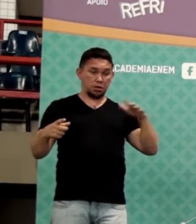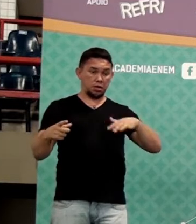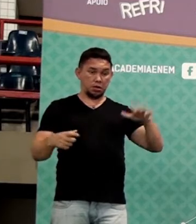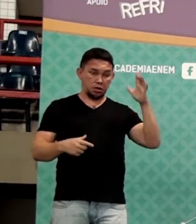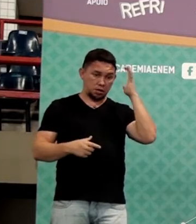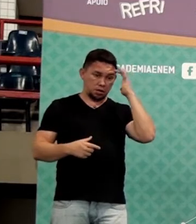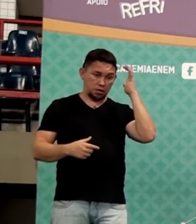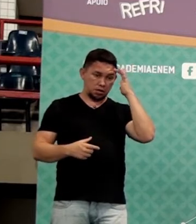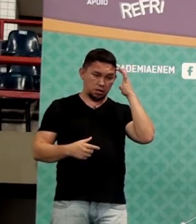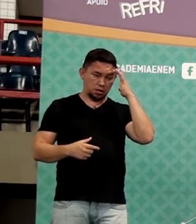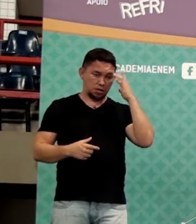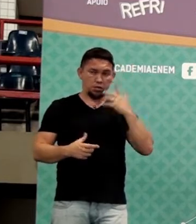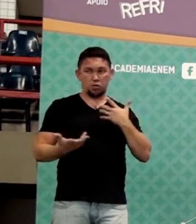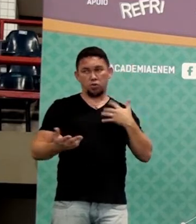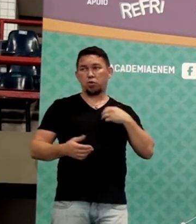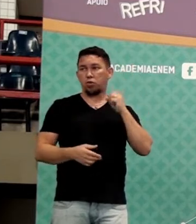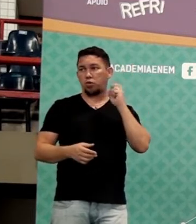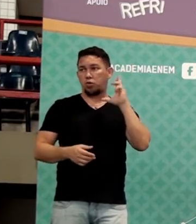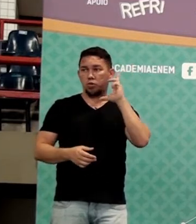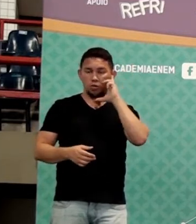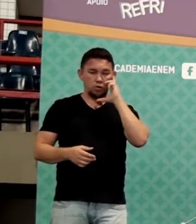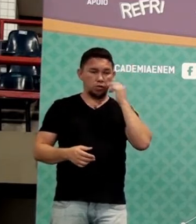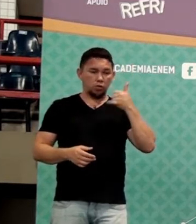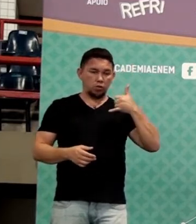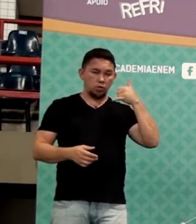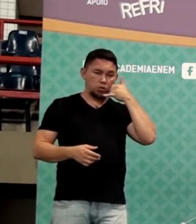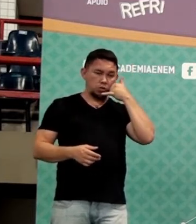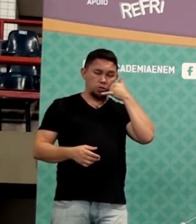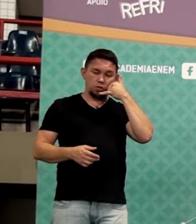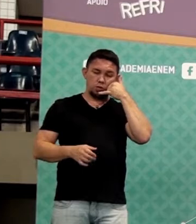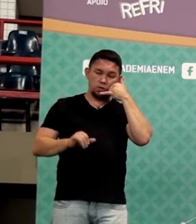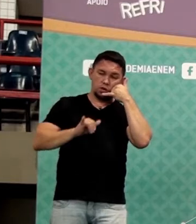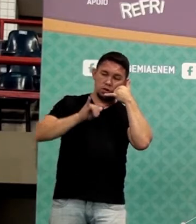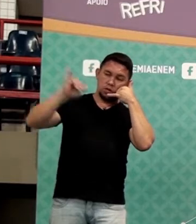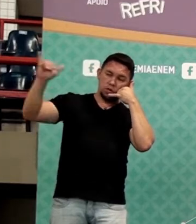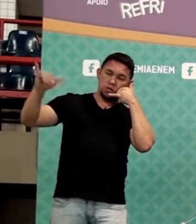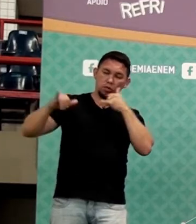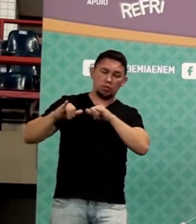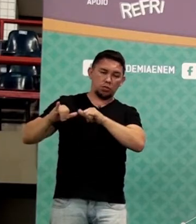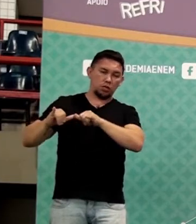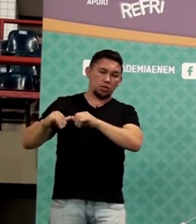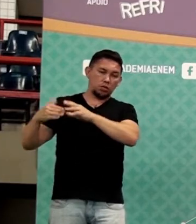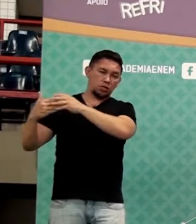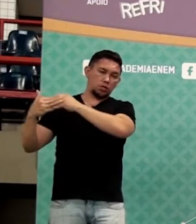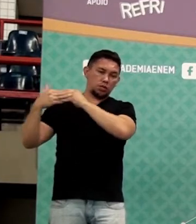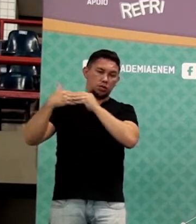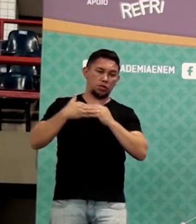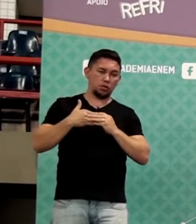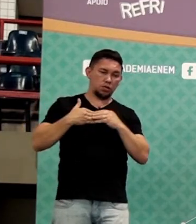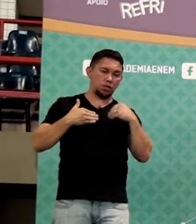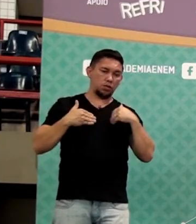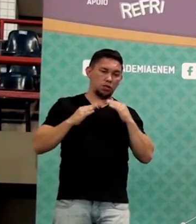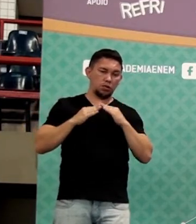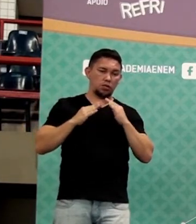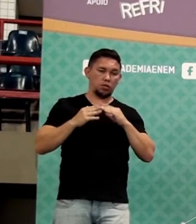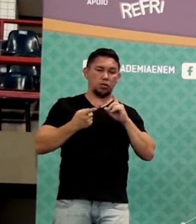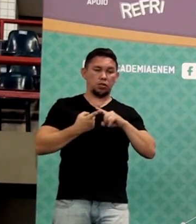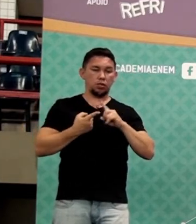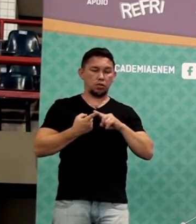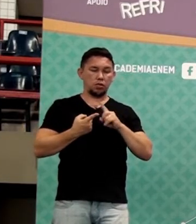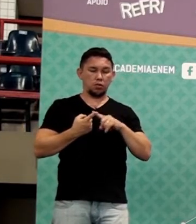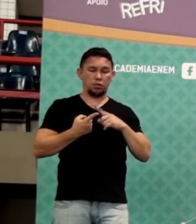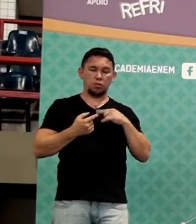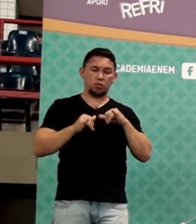Quem tem telefone, que hoje todo mundo tem um celular, todo mundo tem um telefone, você pode pedir por telefone. Ou você pode ter supermercados que